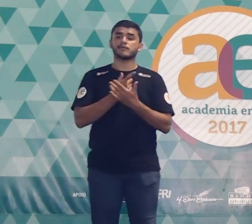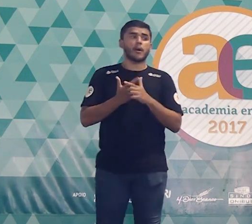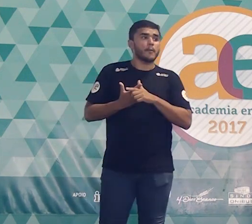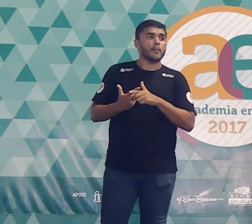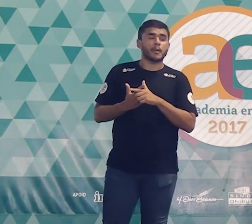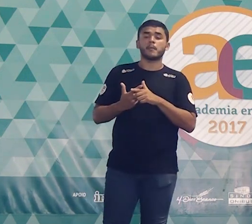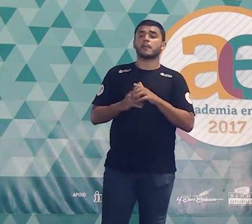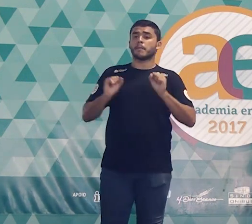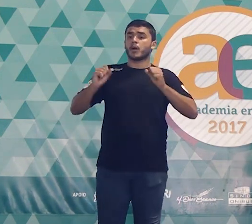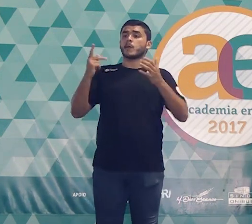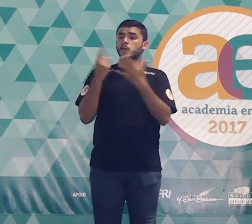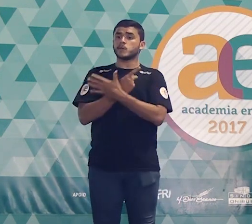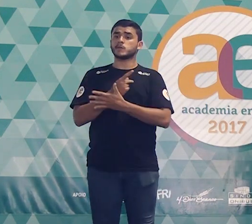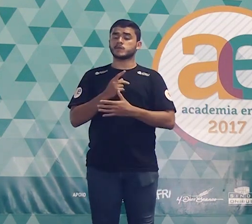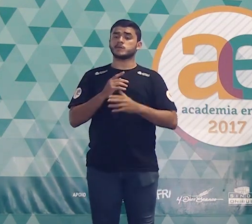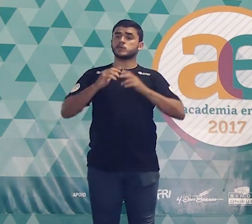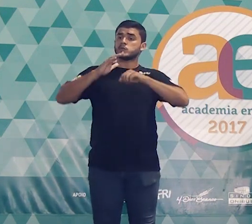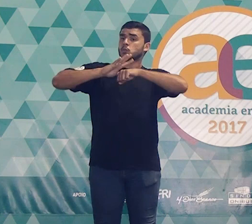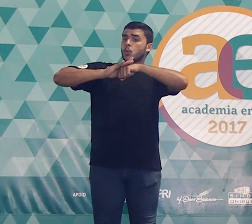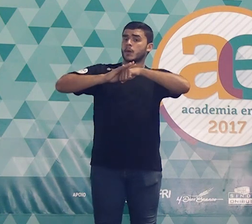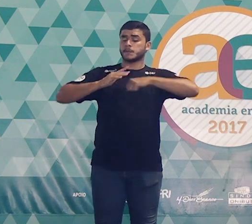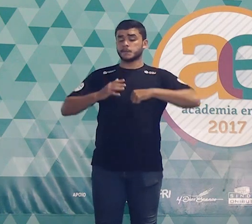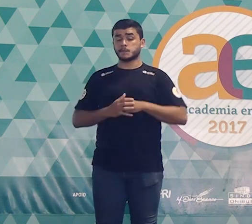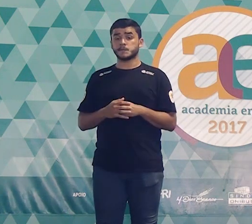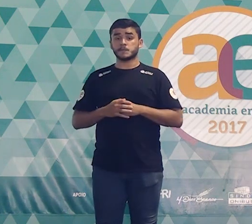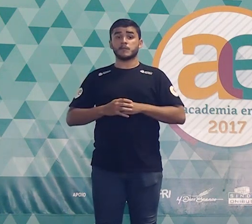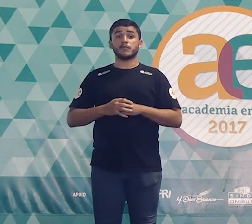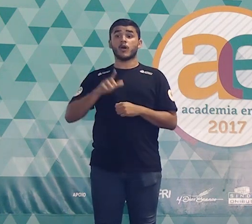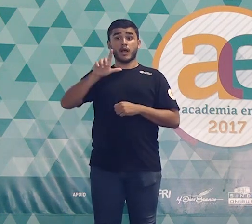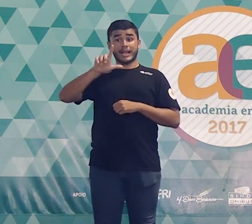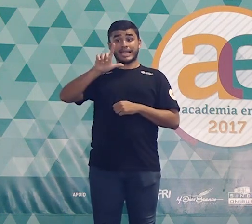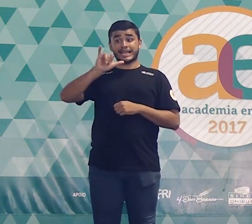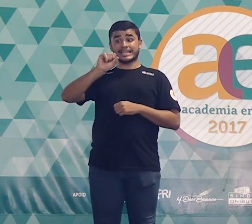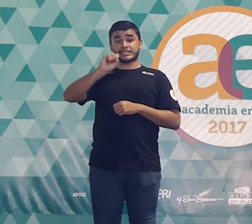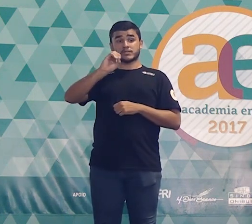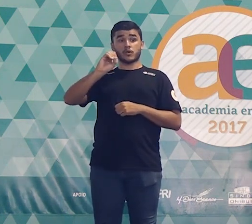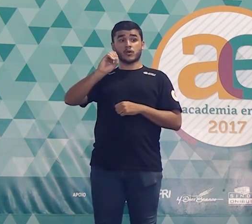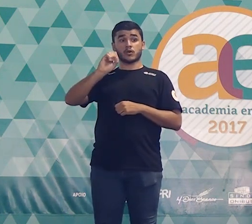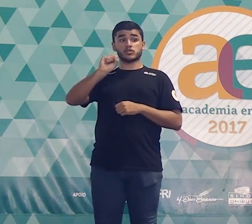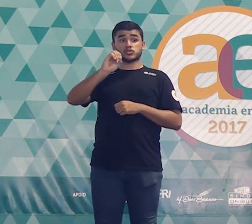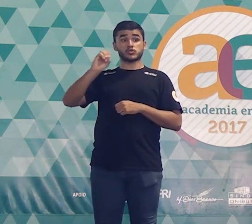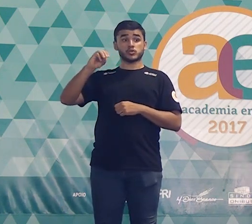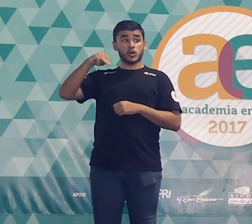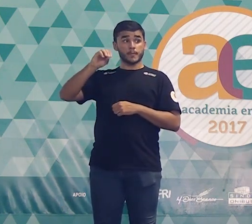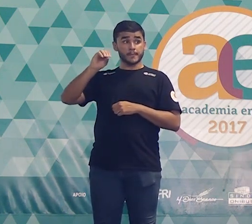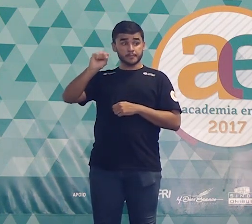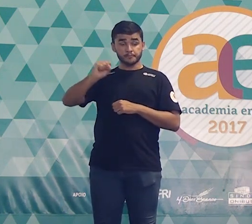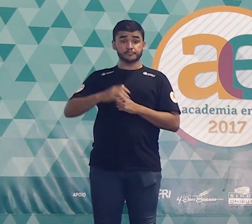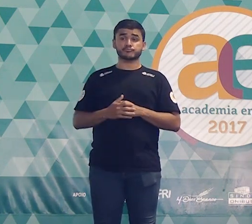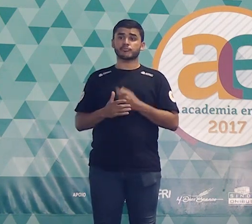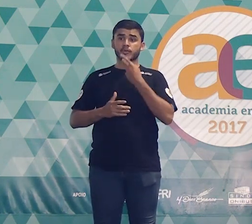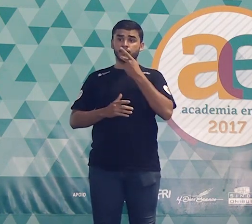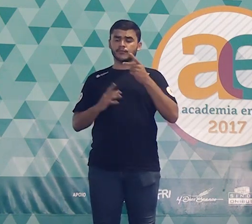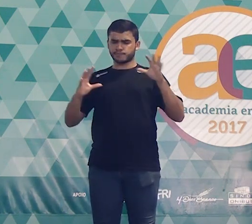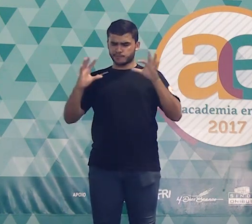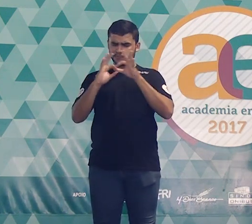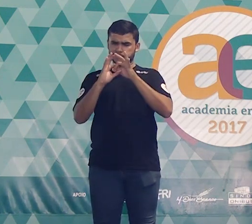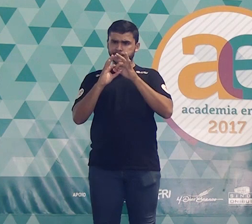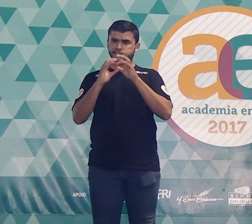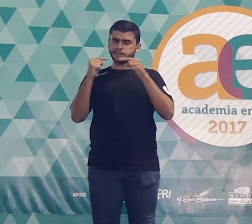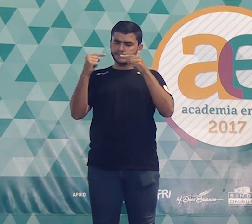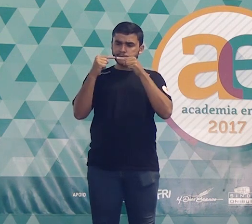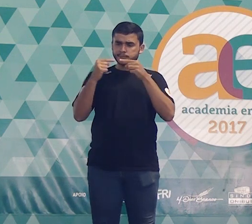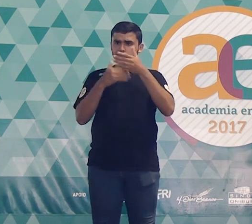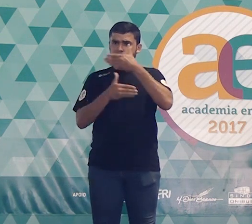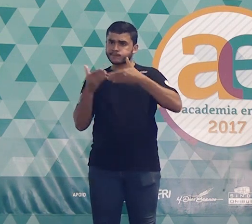neoplásicas, tá? Então o que é que acontece? O lisossomo, gente, quando ele percebe que uma organela como a mitocôndria não está legal,